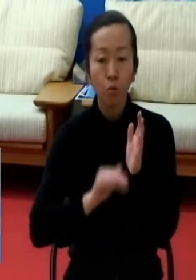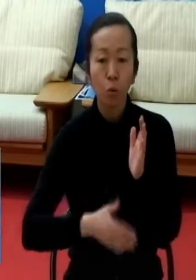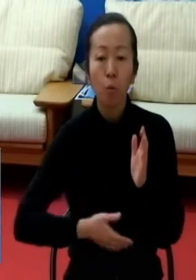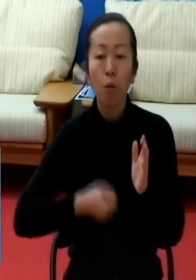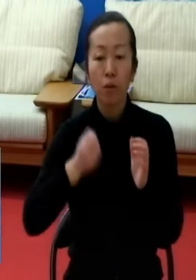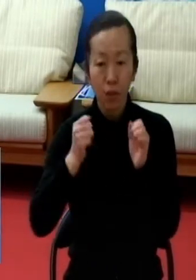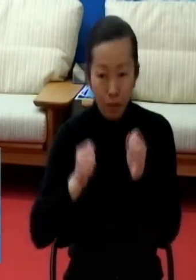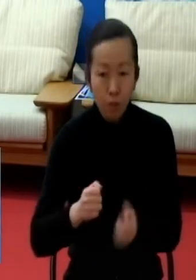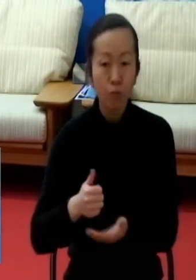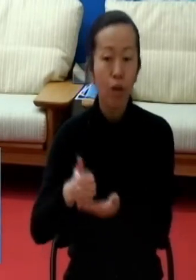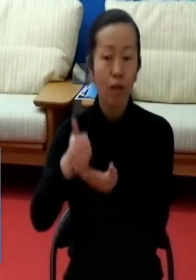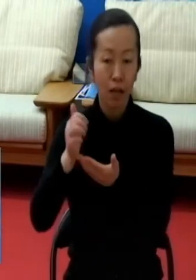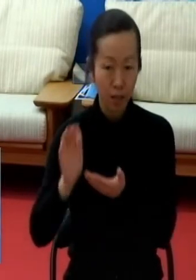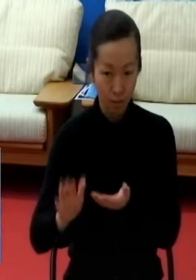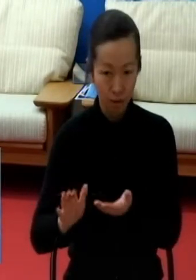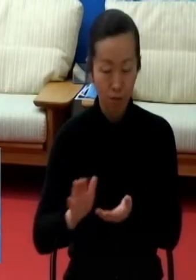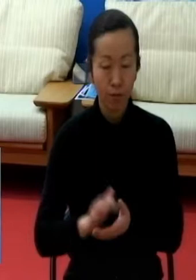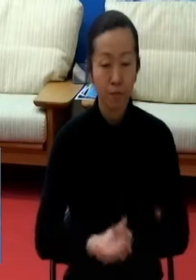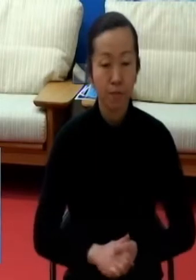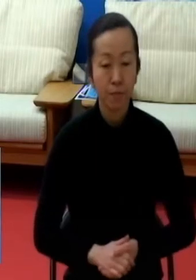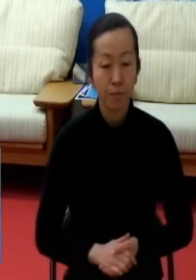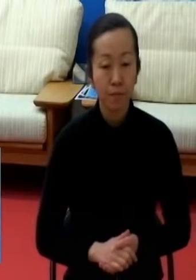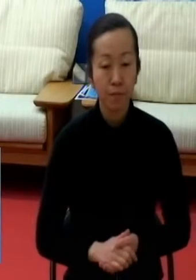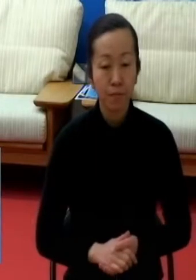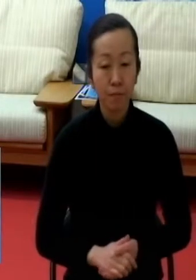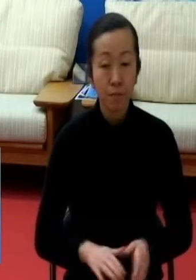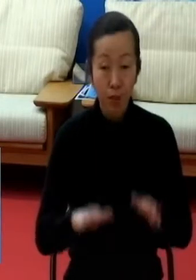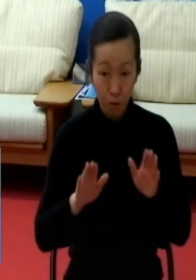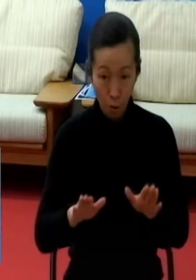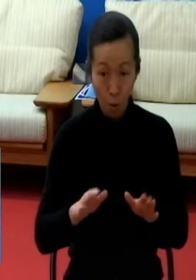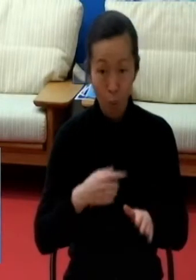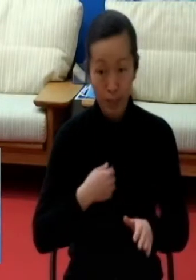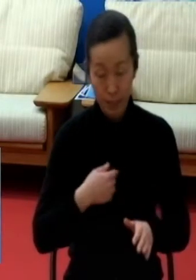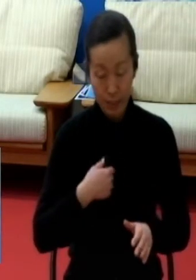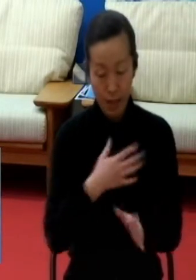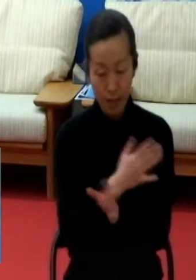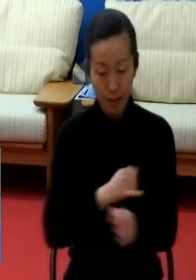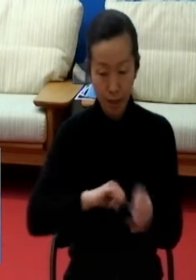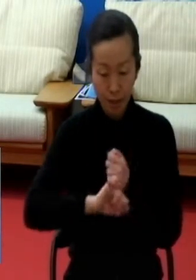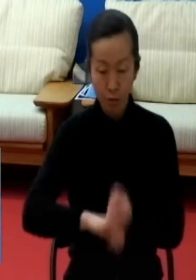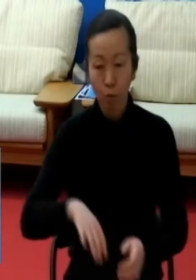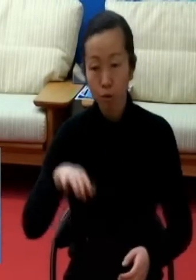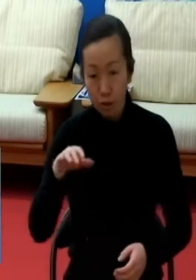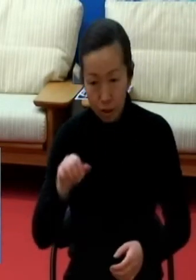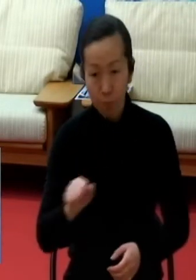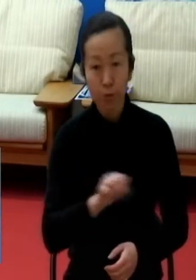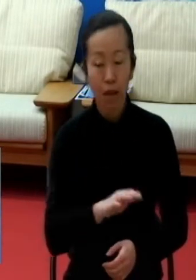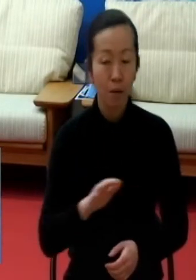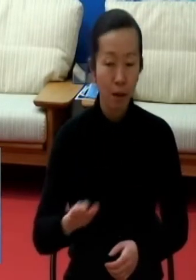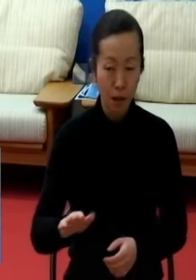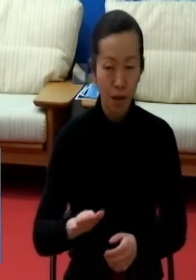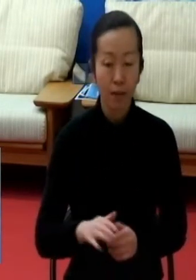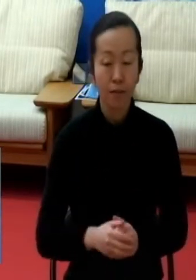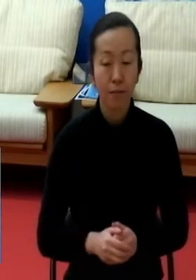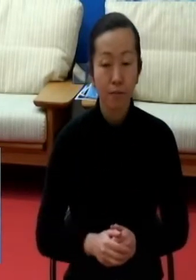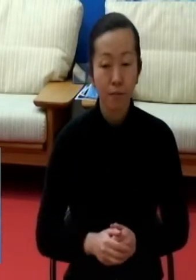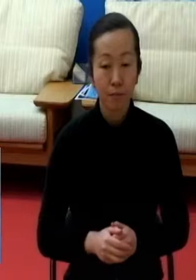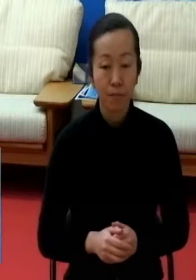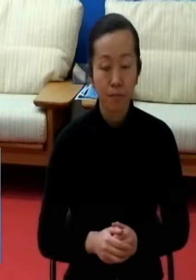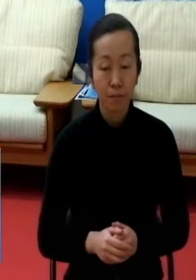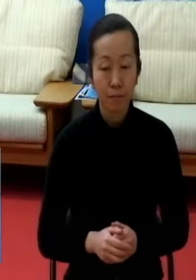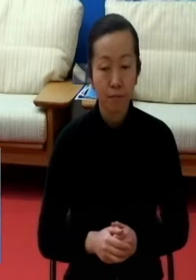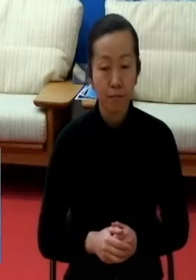내가 이 언약을 잡는다면 今日私がこの契約をつかむなら、 내가 하나님